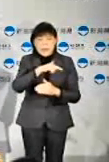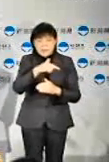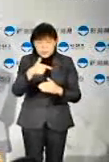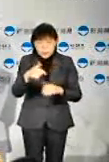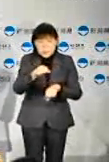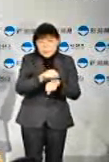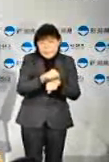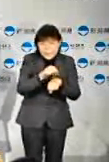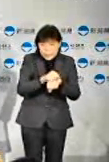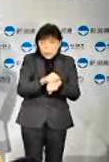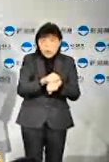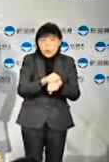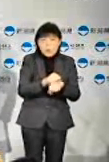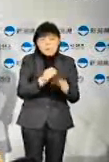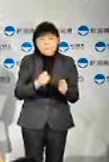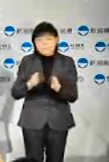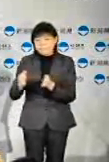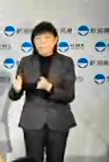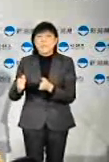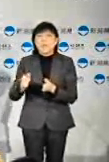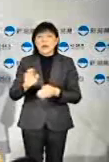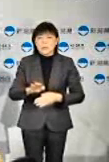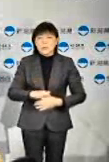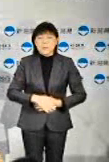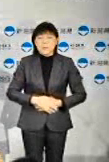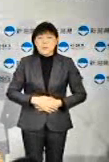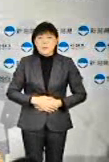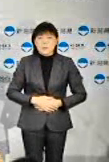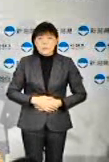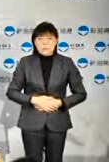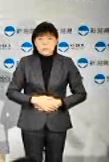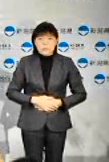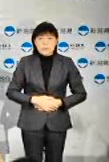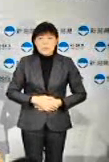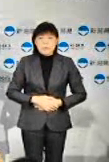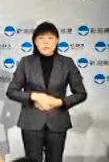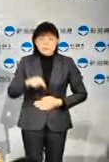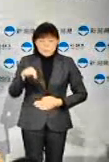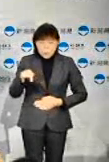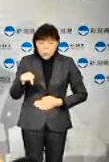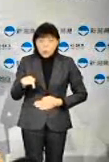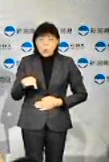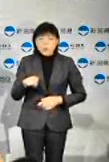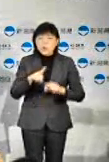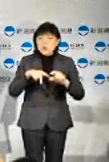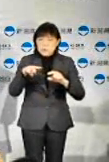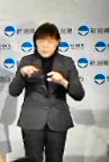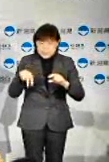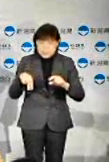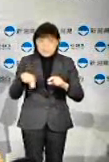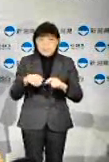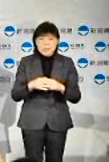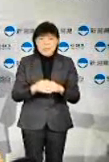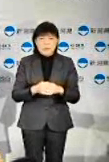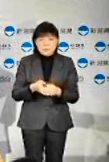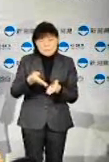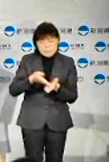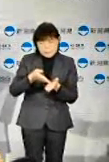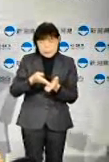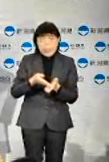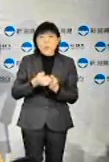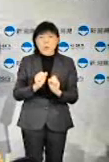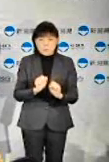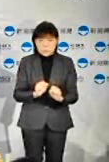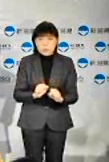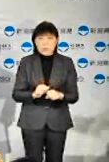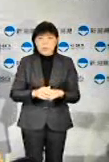材料が出揃ってきてるわけですよね。で材料が出るたびにその材料を中心に説明が行